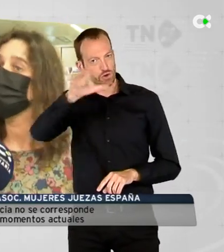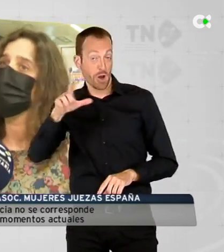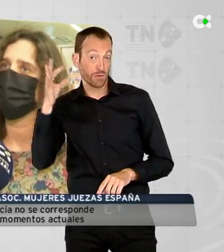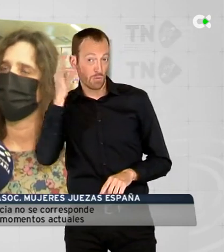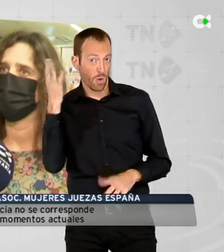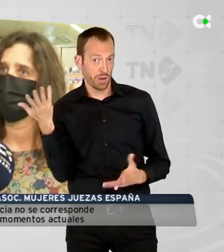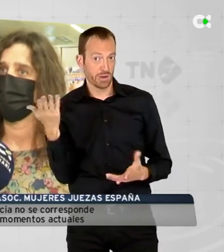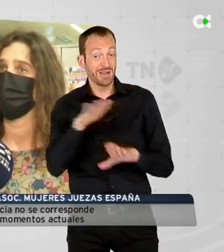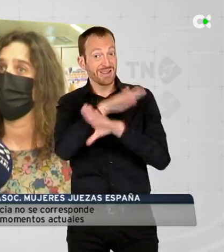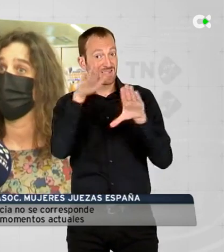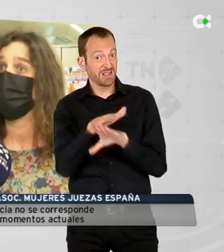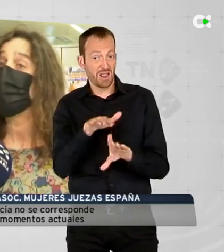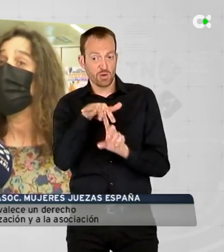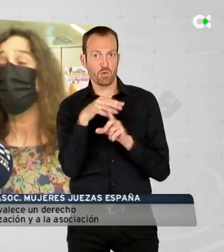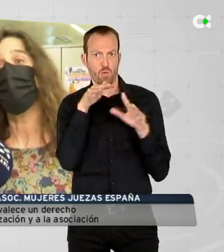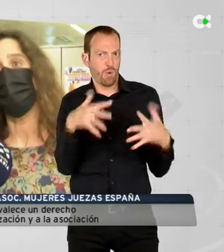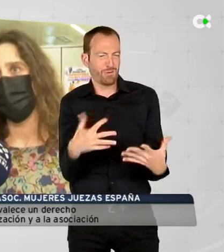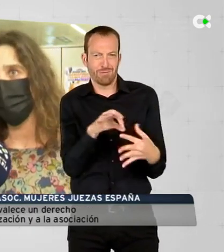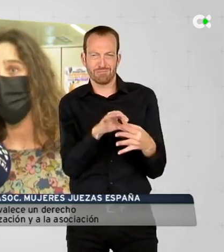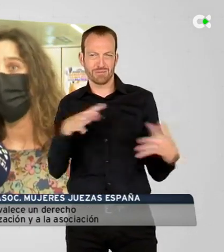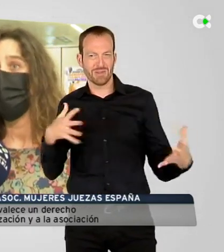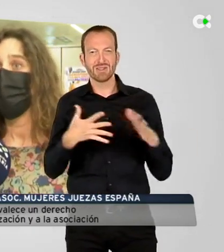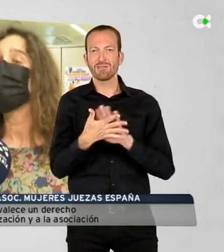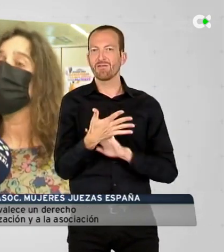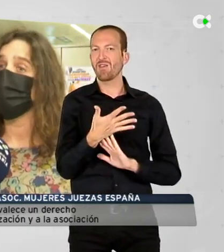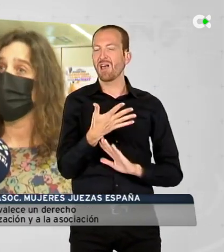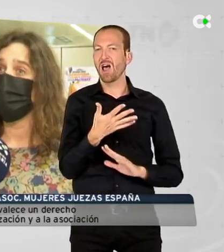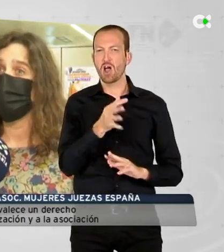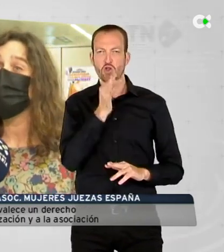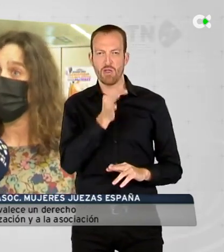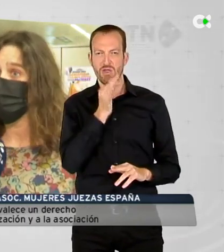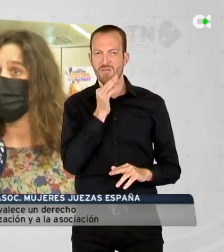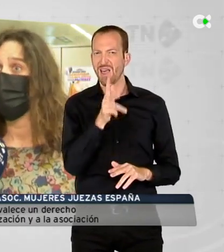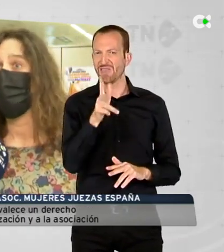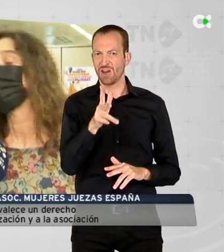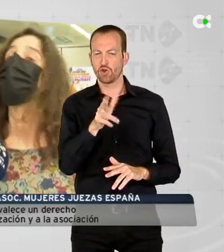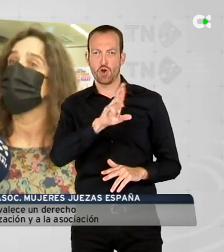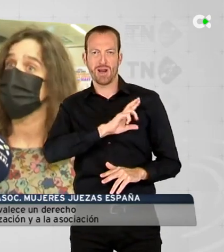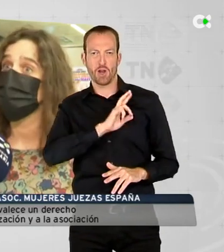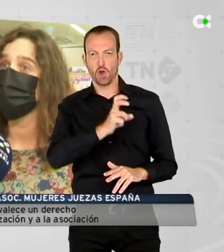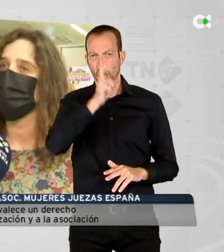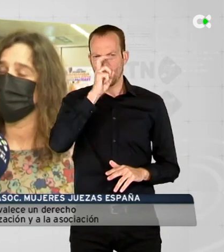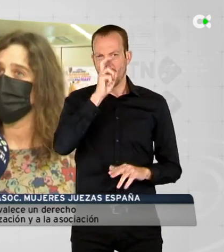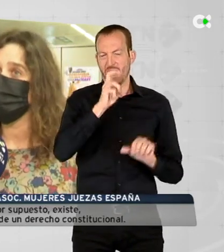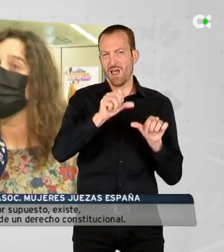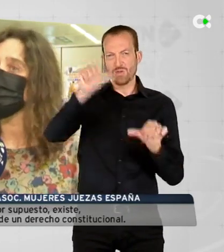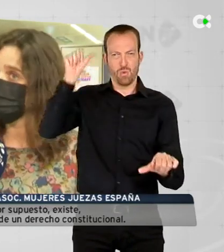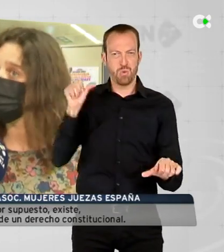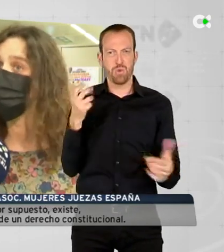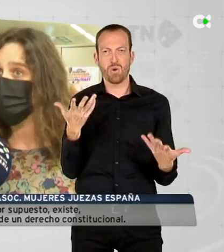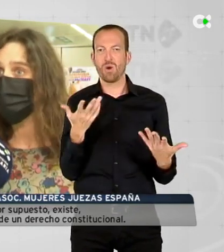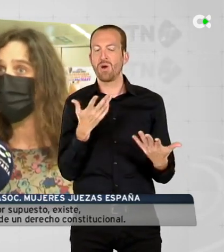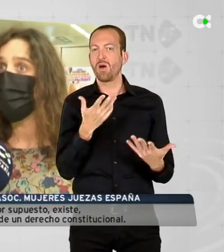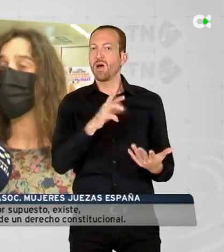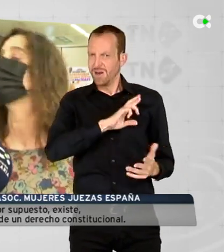sentencia no se corresponde con los momentos actuales y prevalece un derecho a la organización y a la asociación, que por